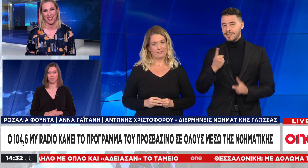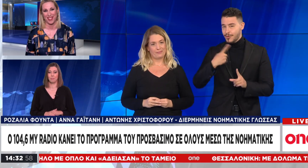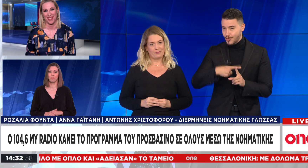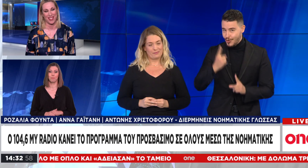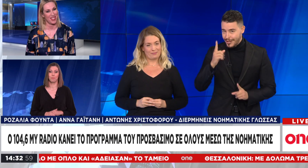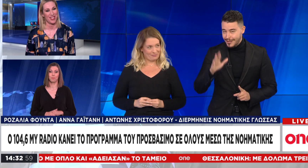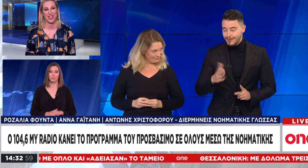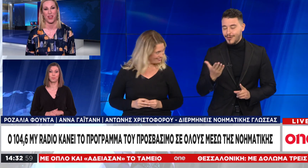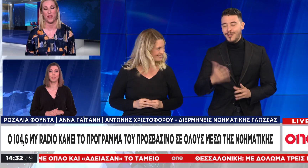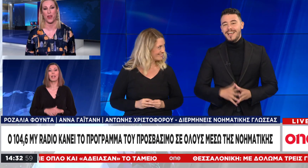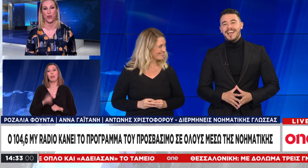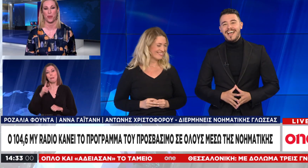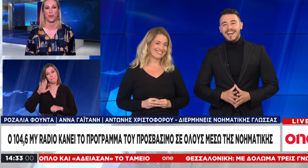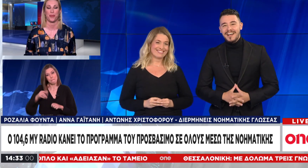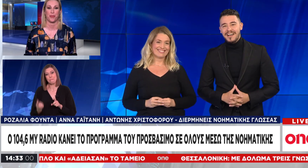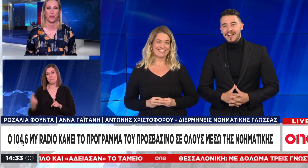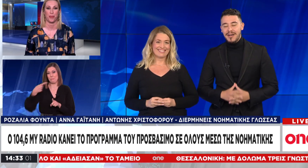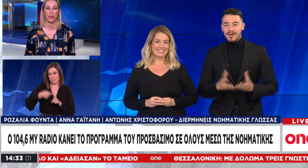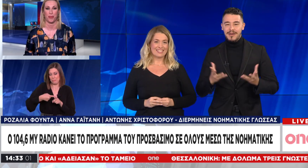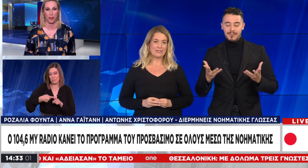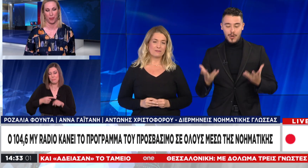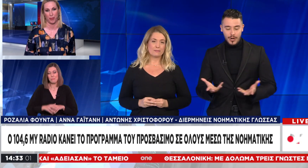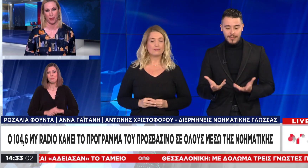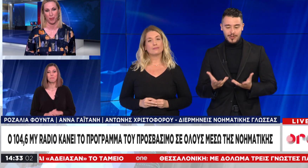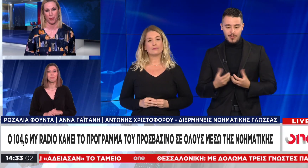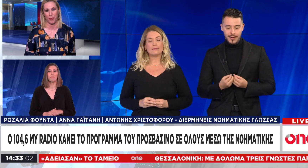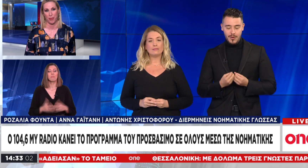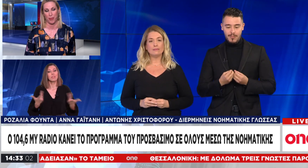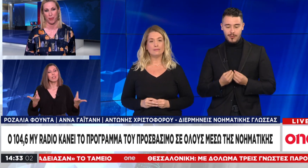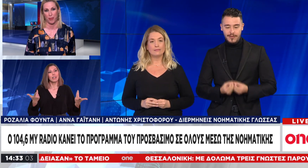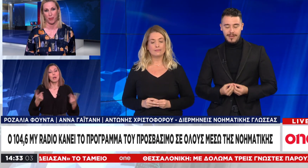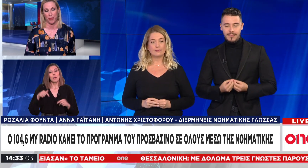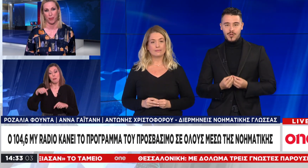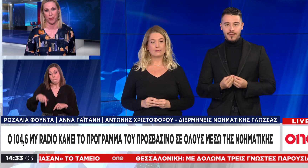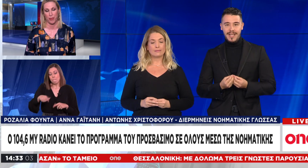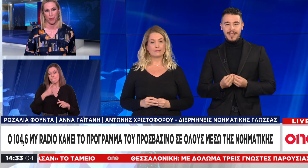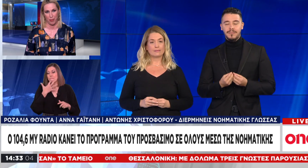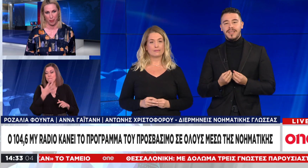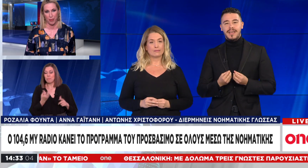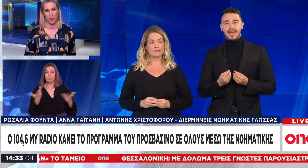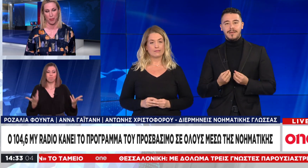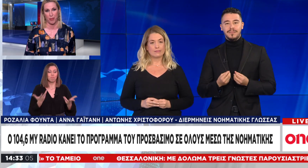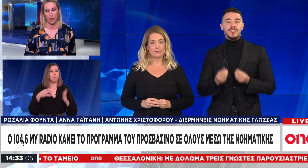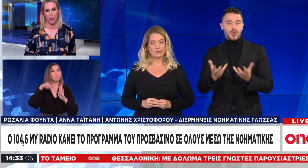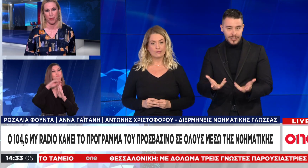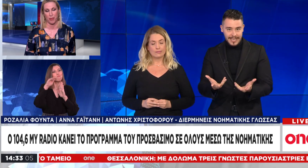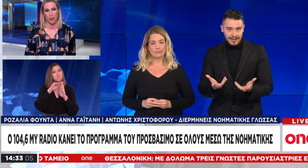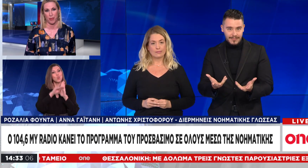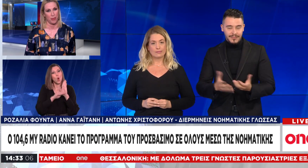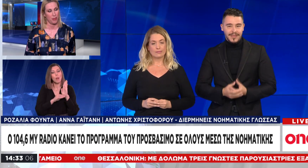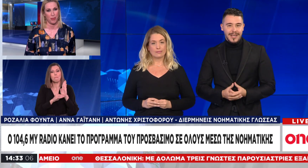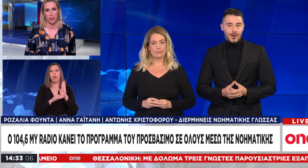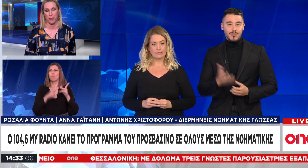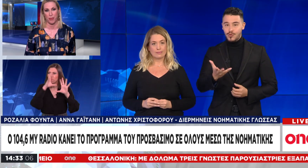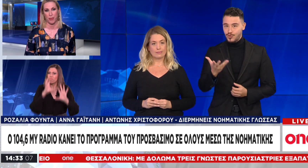να συμπληρώσω και εγώ κάτι τελευταίο βεβαίως ένα πρόγραμμα το οποίο προφ προσφέρει ε ισότητα